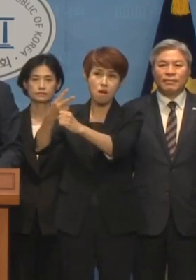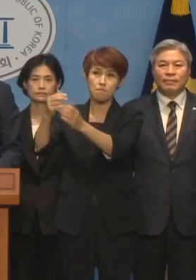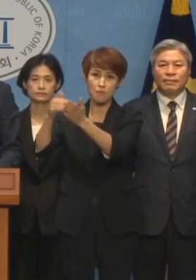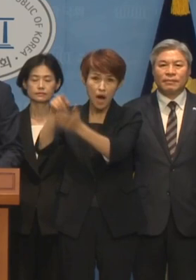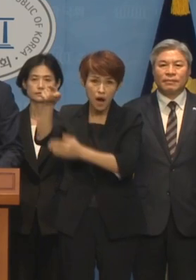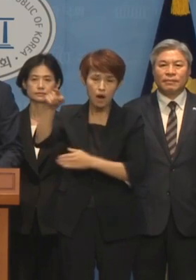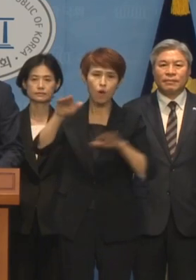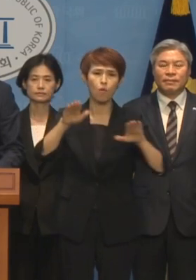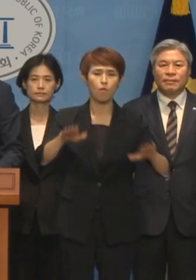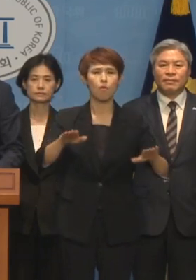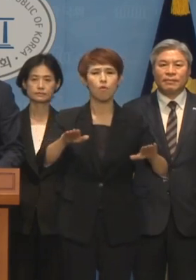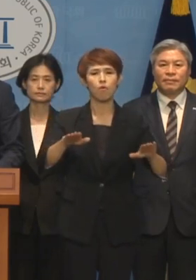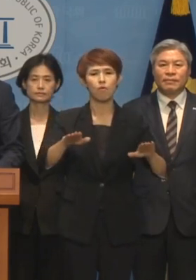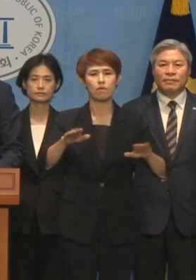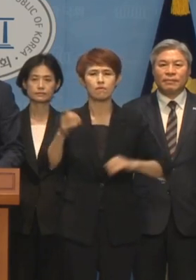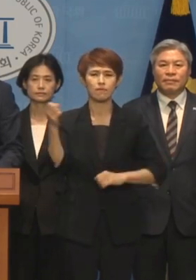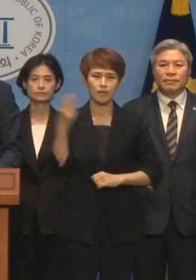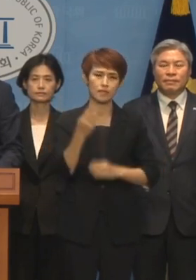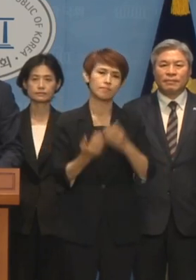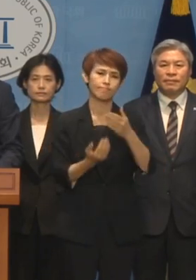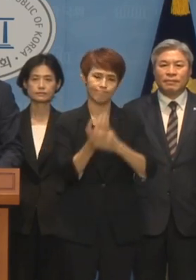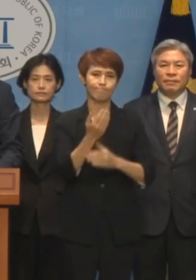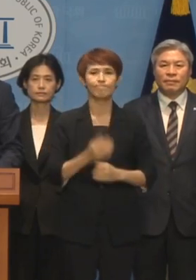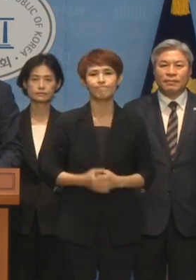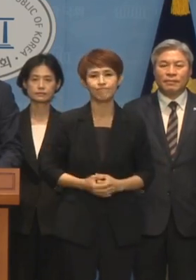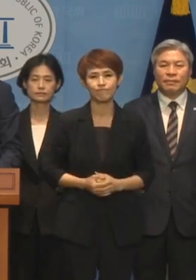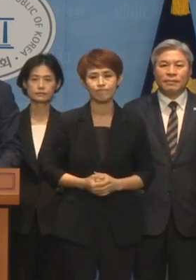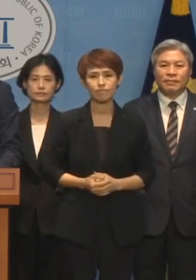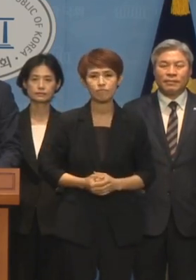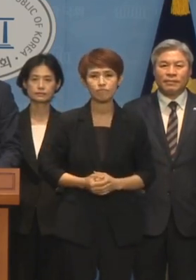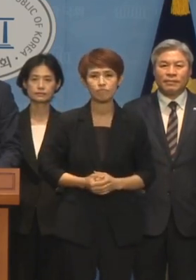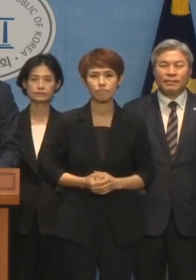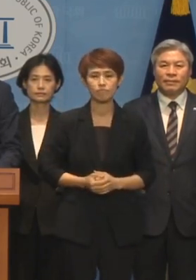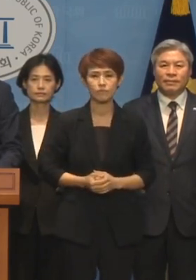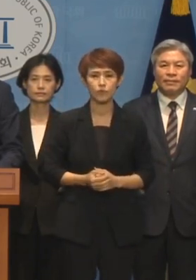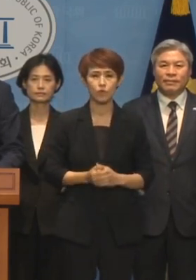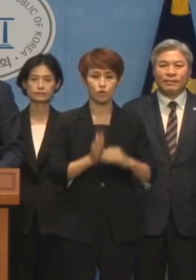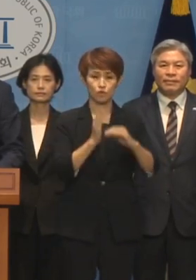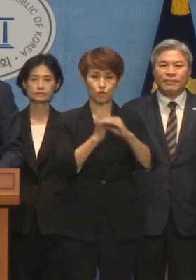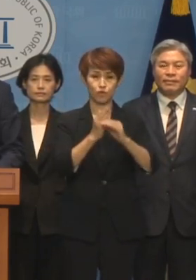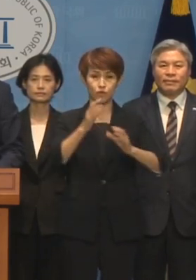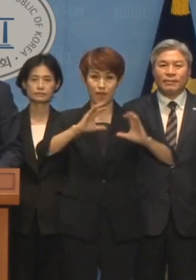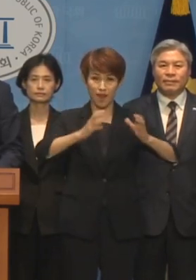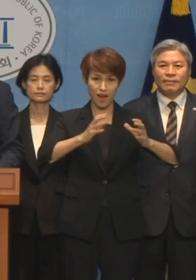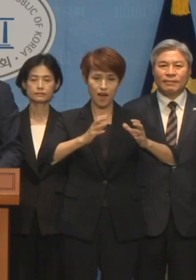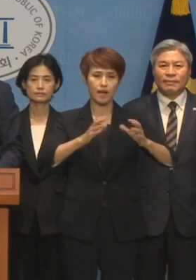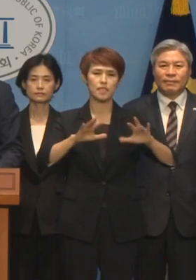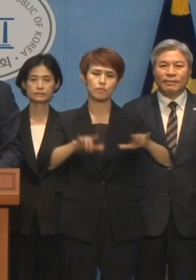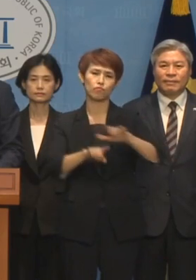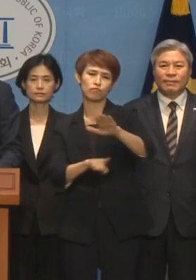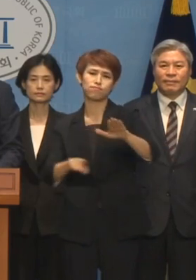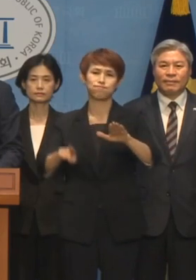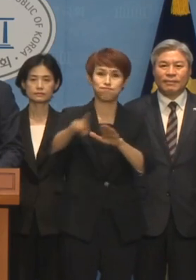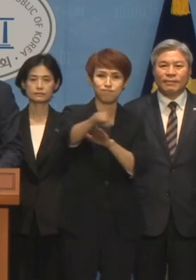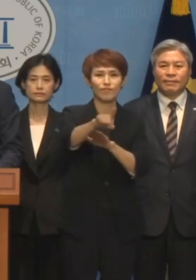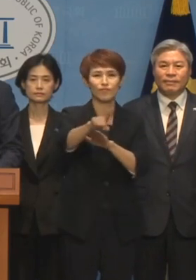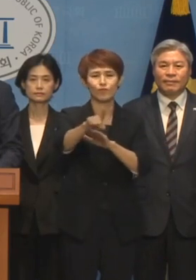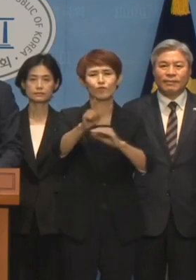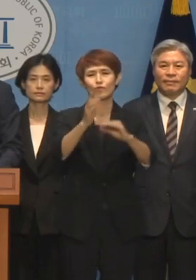그새 우리나라에서 재현되었습니다. 중진국이던 대한민국은 선진국 문턱에 서